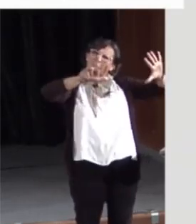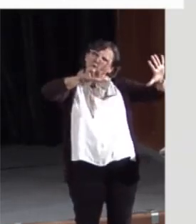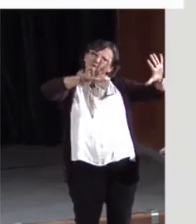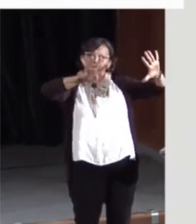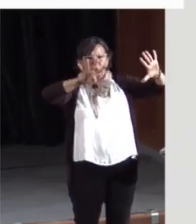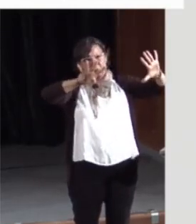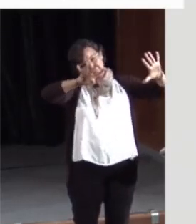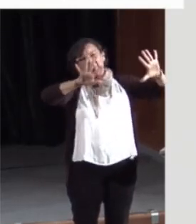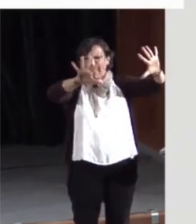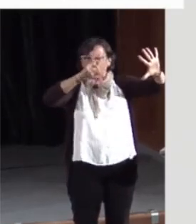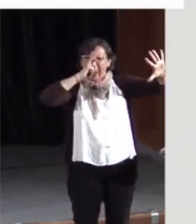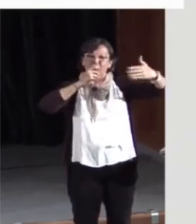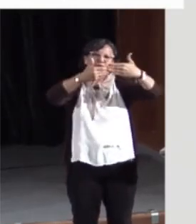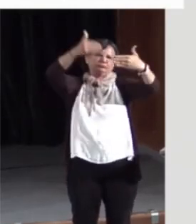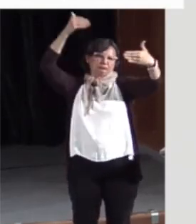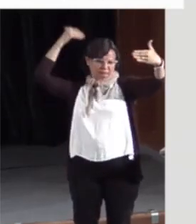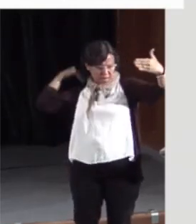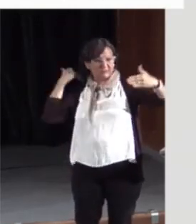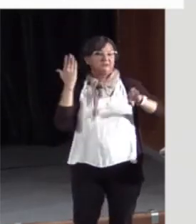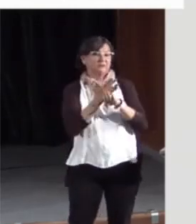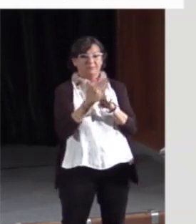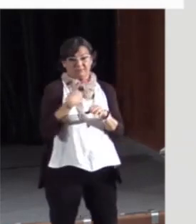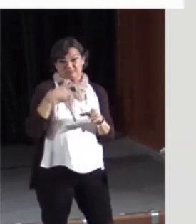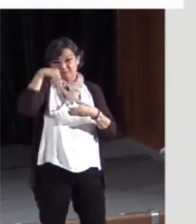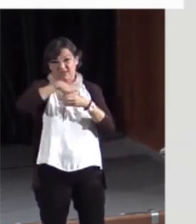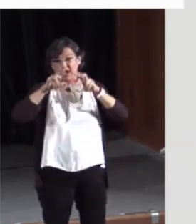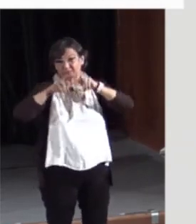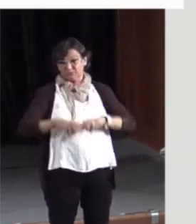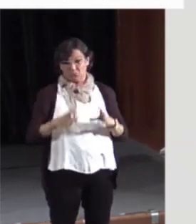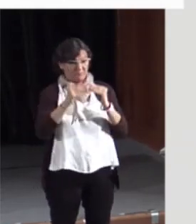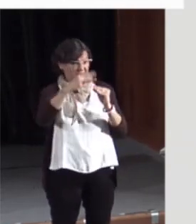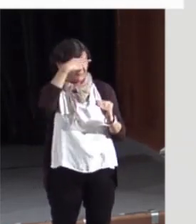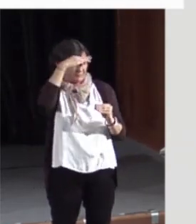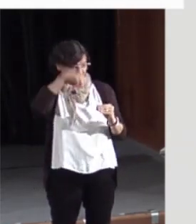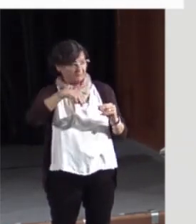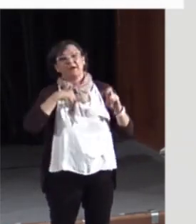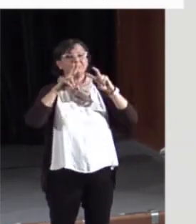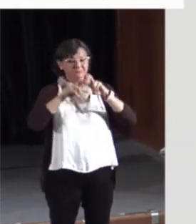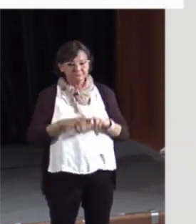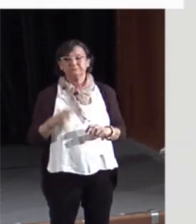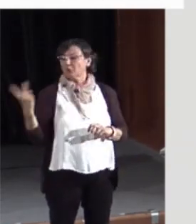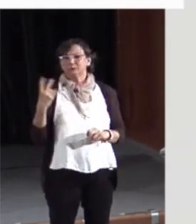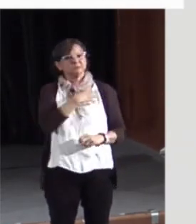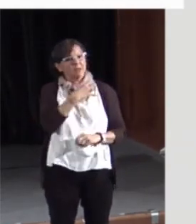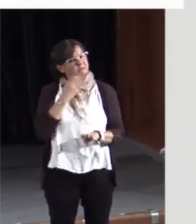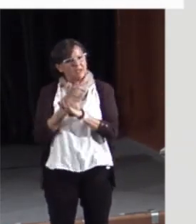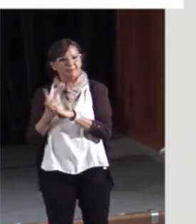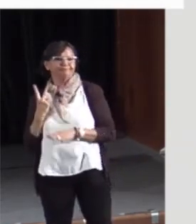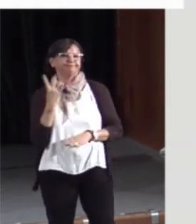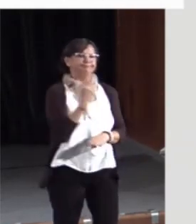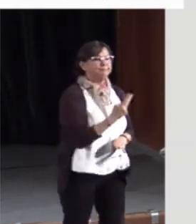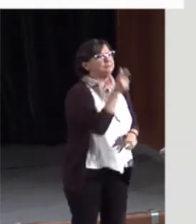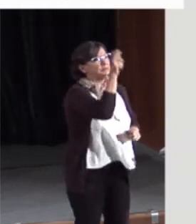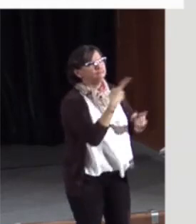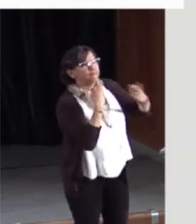Vale. Bueno, pues hace unos 10 años aproximadamente hubo una investigación en mi universidad, en la